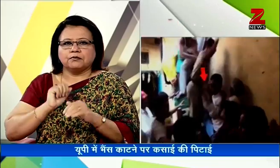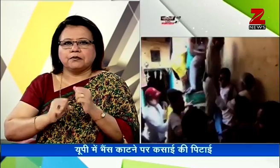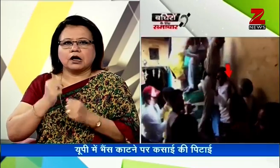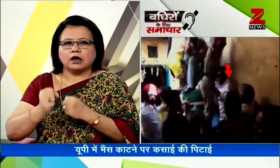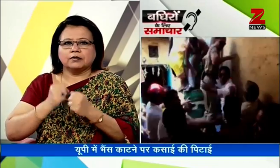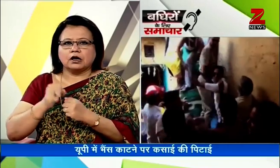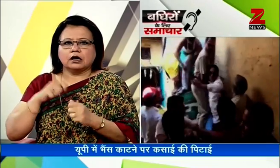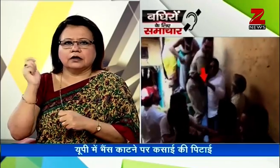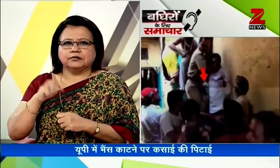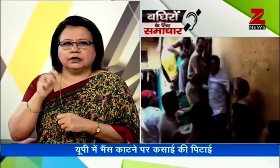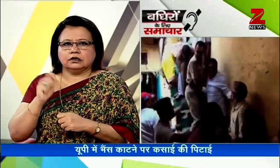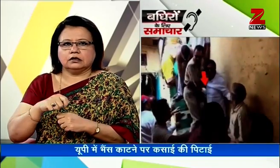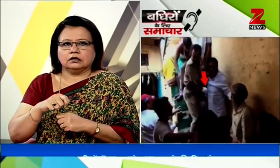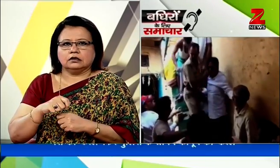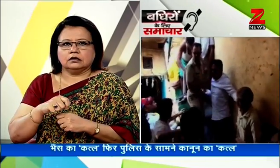दौड़ा दौड़ा कर दिया।